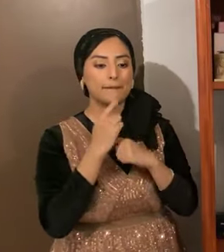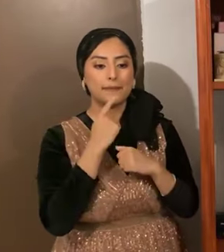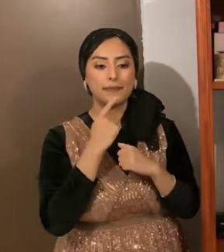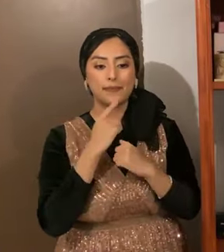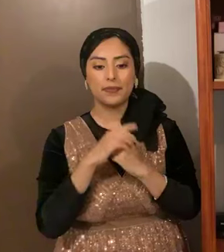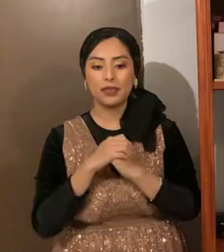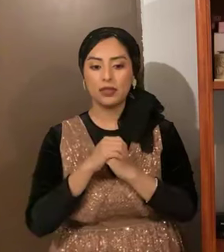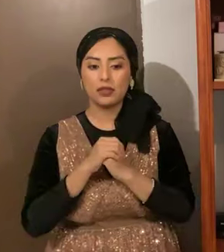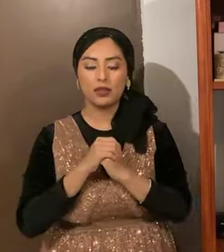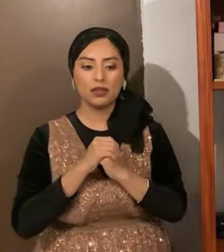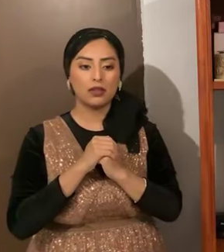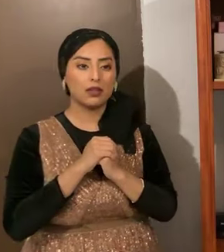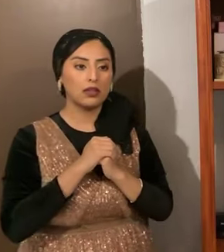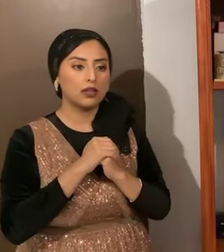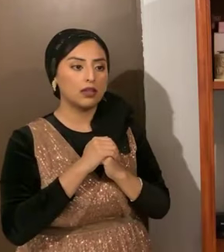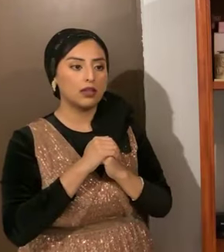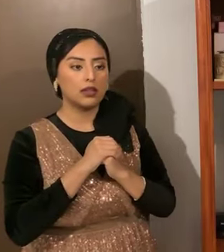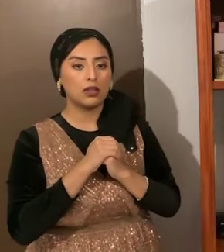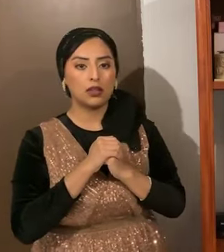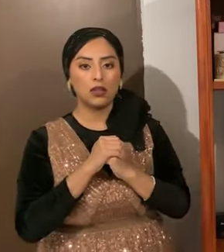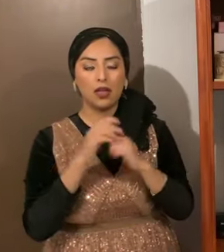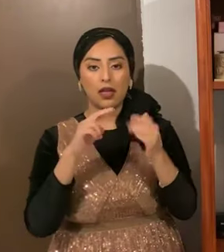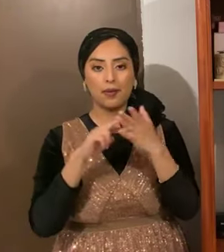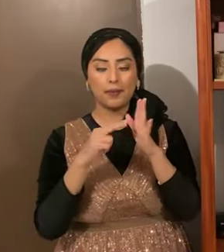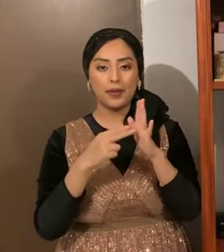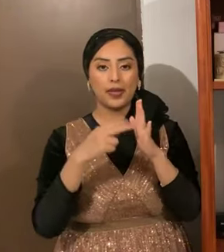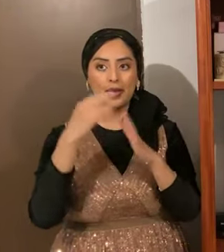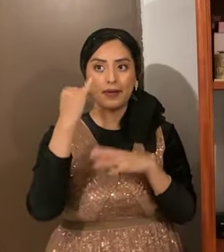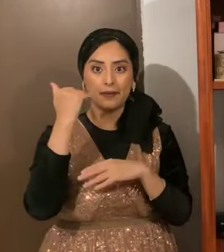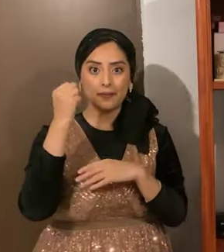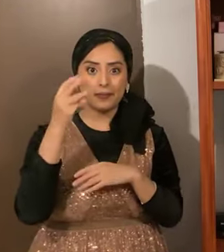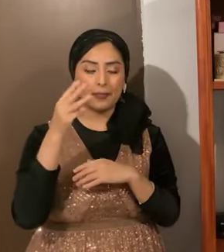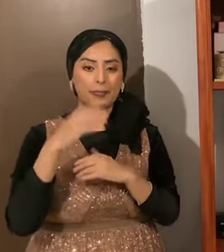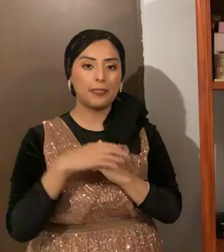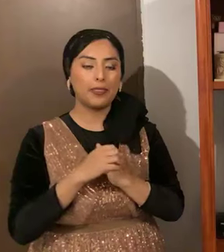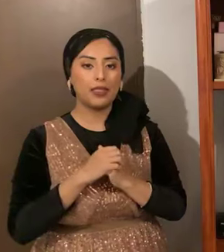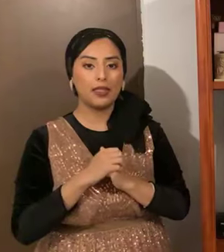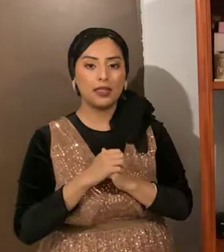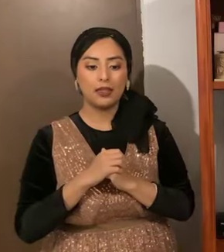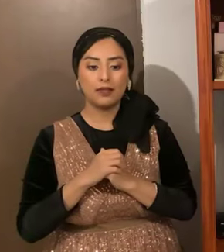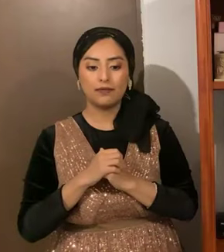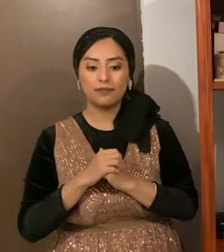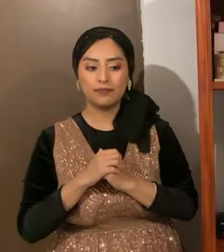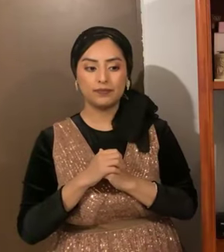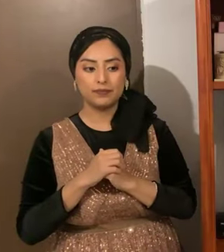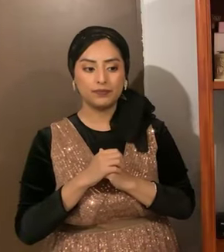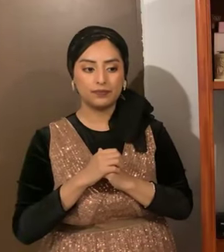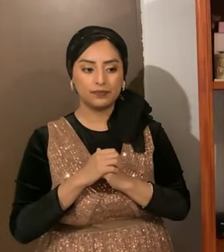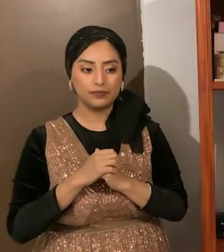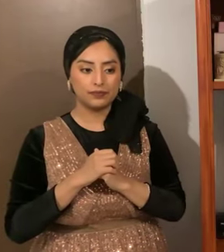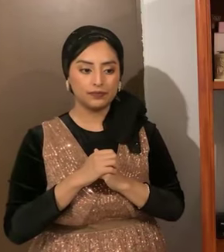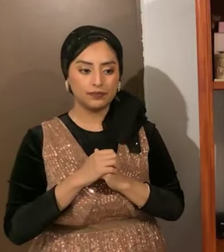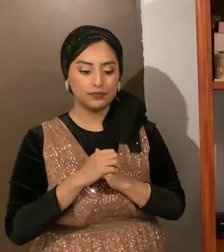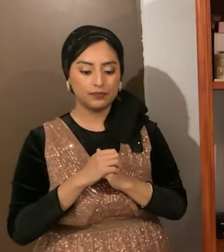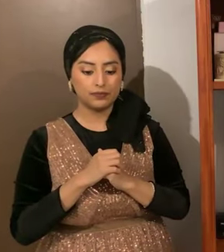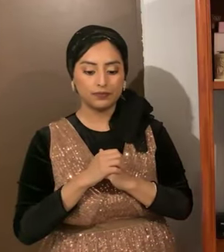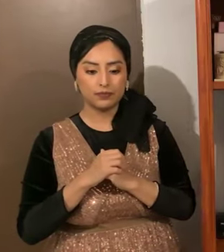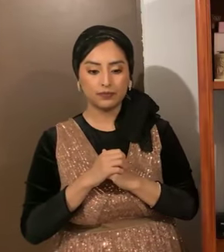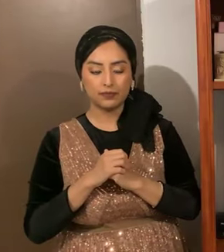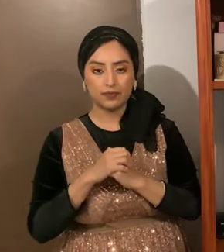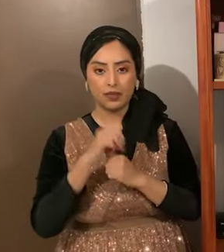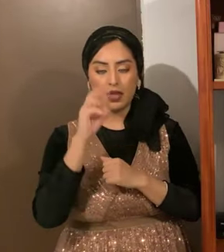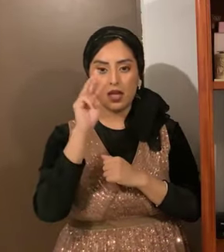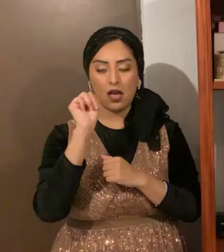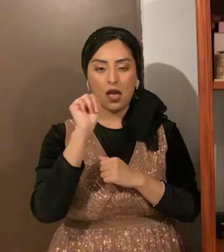decíamos que está en el aguador, que representa a Yahshua. Saturno representa a Yahshua. Marte es